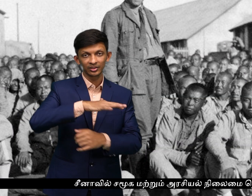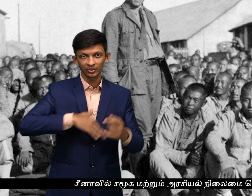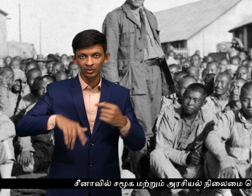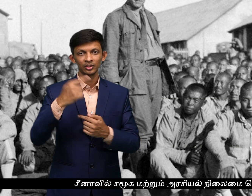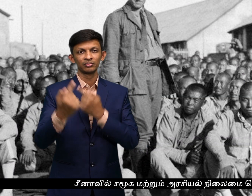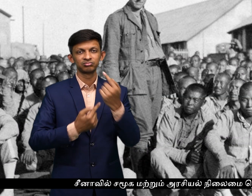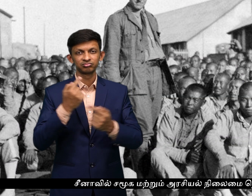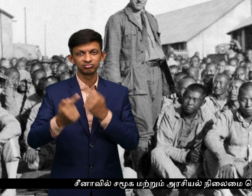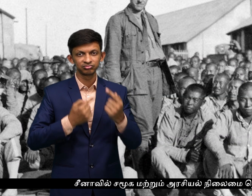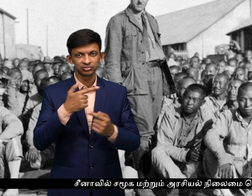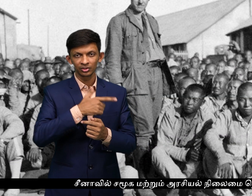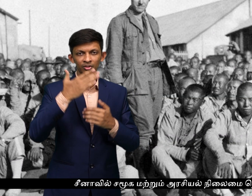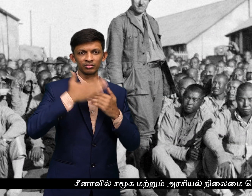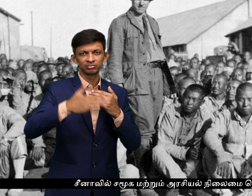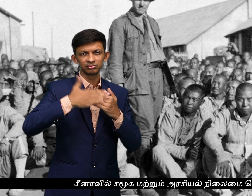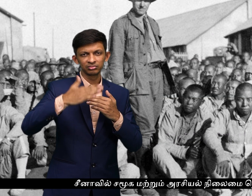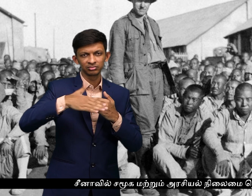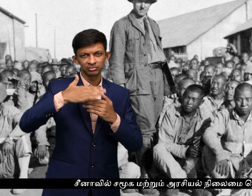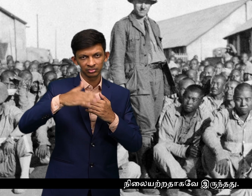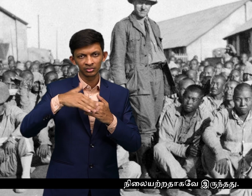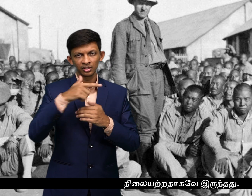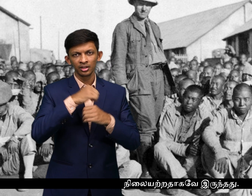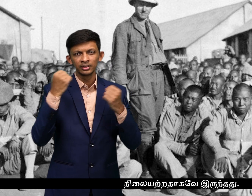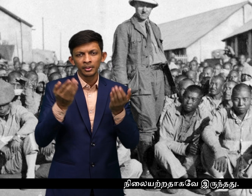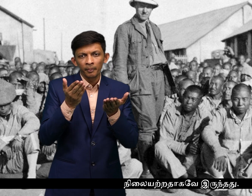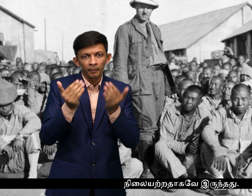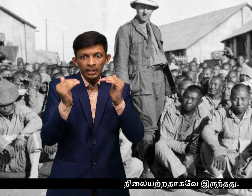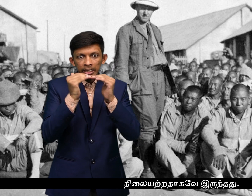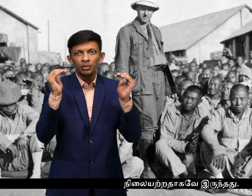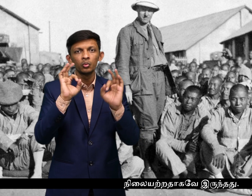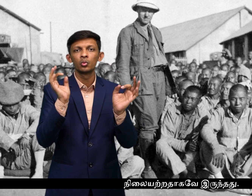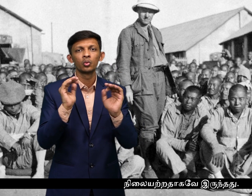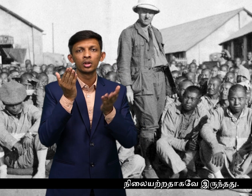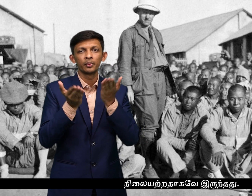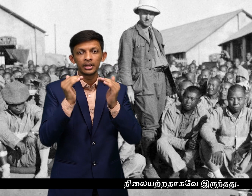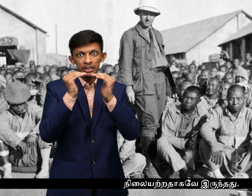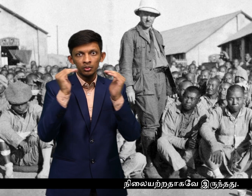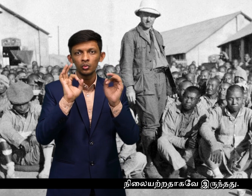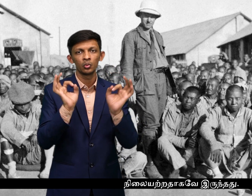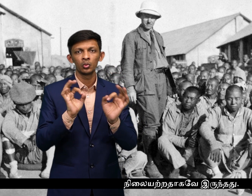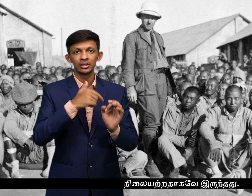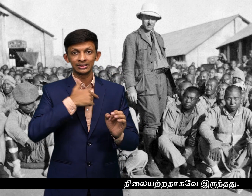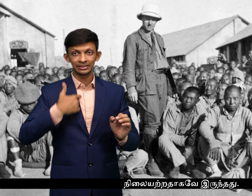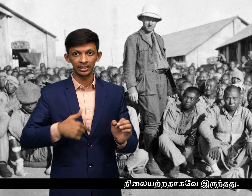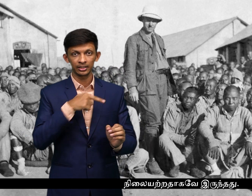சீனாவில் சமூக மற்றும் அரசியல் நிலைமை தொடர்ந்து நிலையற்றதாகவே இருந்தது.